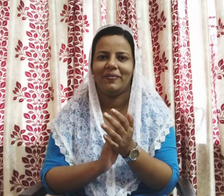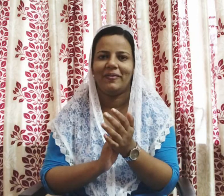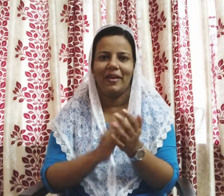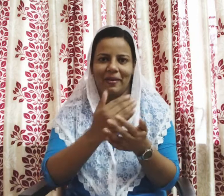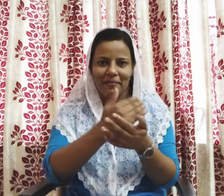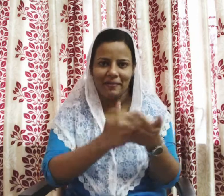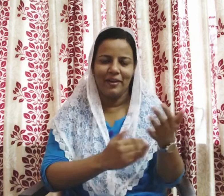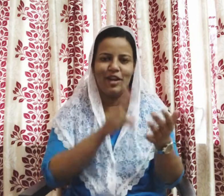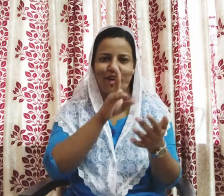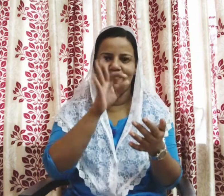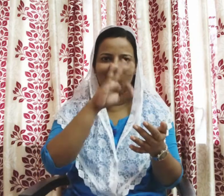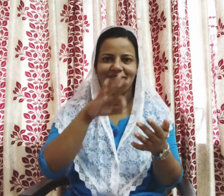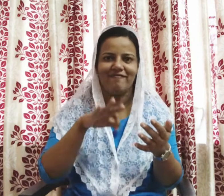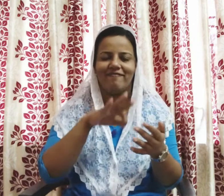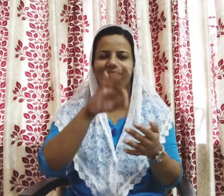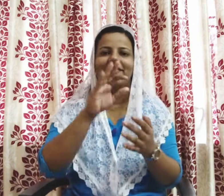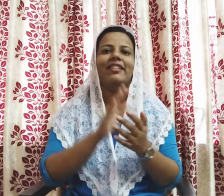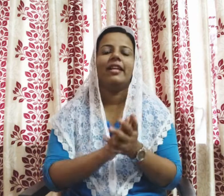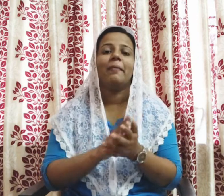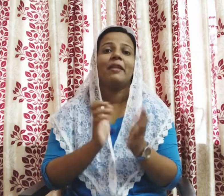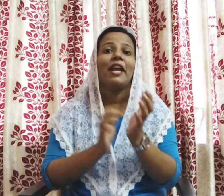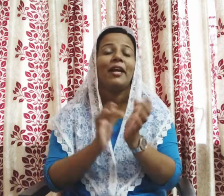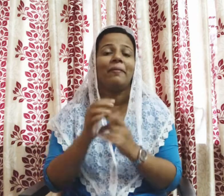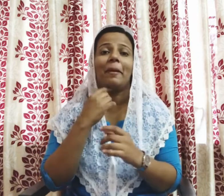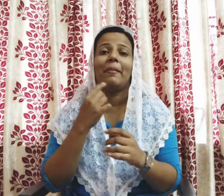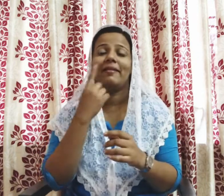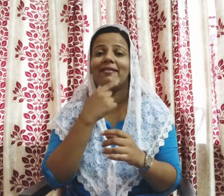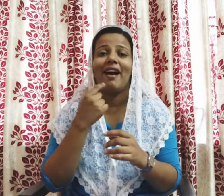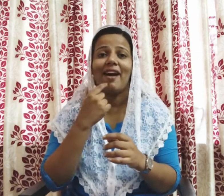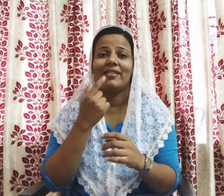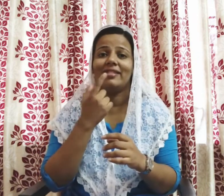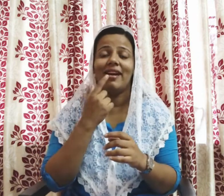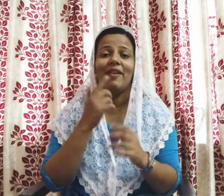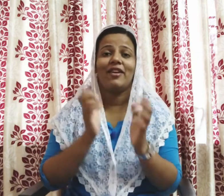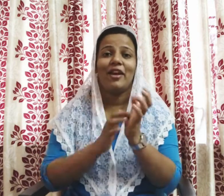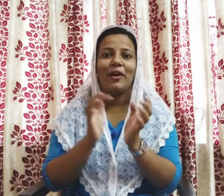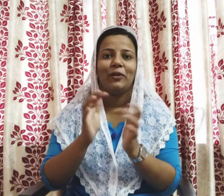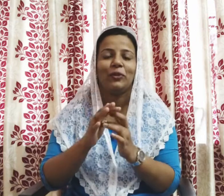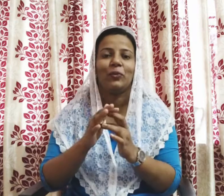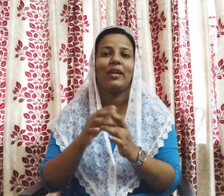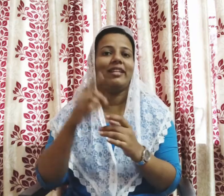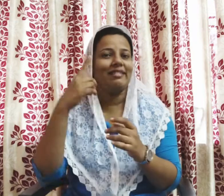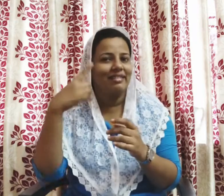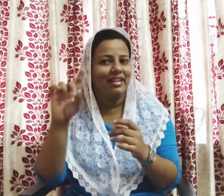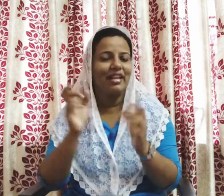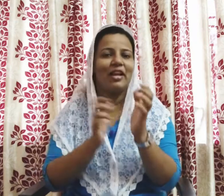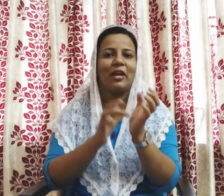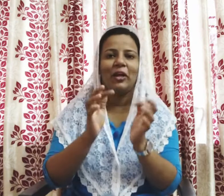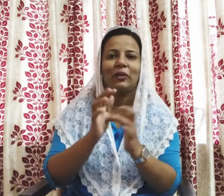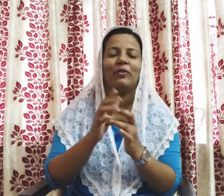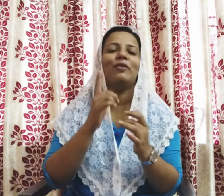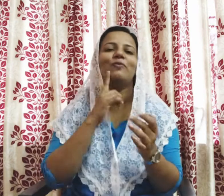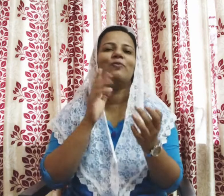അമേൻ. 28 പറഞ്ഞു, എൻ്റെ നാവ് അങ്ങയുടെ നീതിയെയും നാളെല്ലാം അങ്ങയുടെ സ്തുതിയെയും വർണ്ണിക്കും. എൻ്റെ നാവ് അങ്ങയുടെ